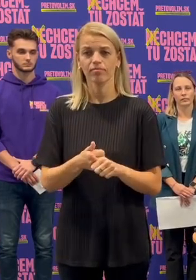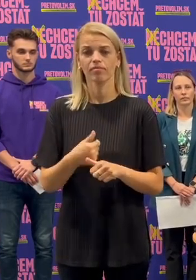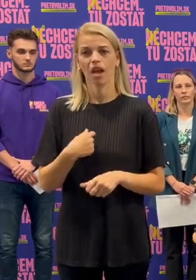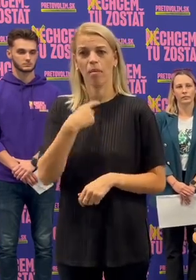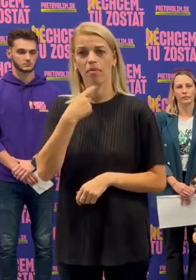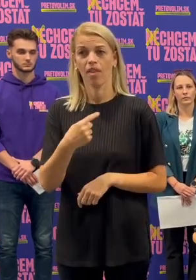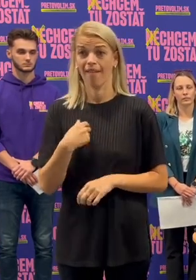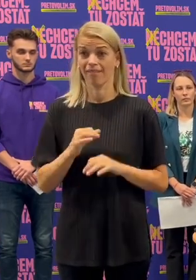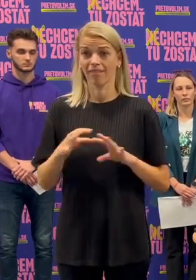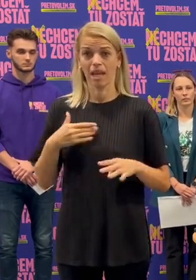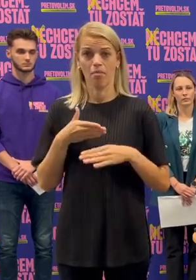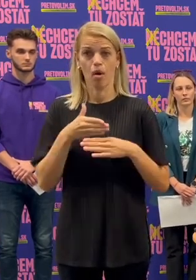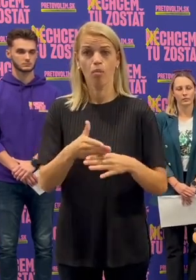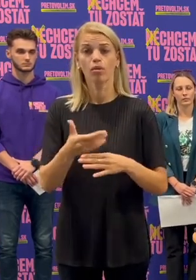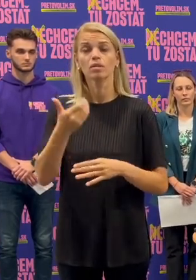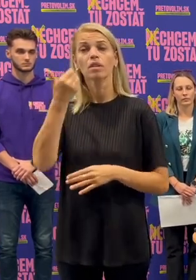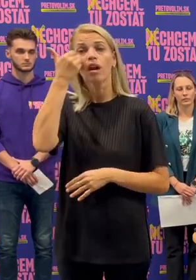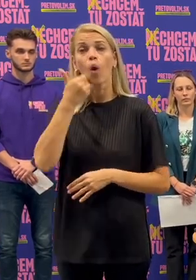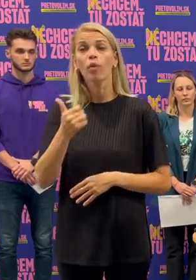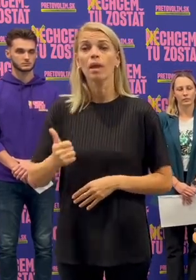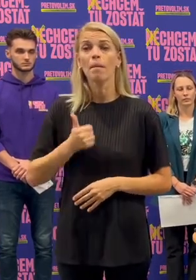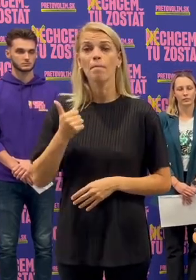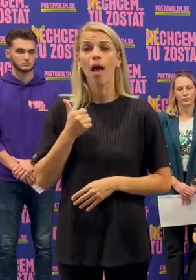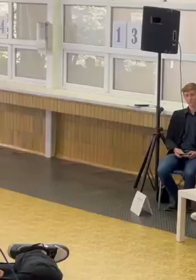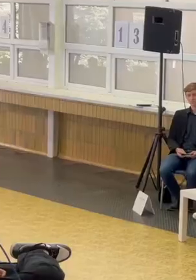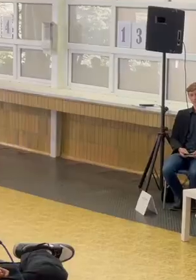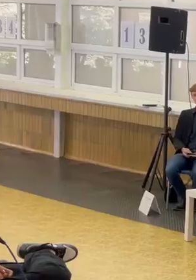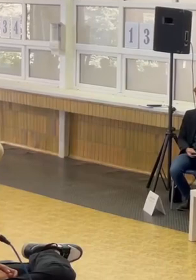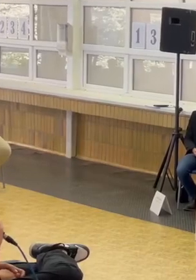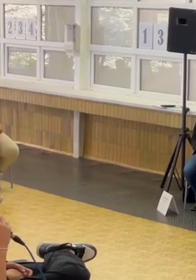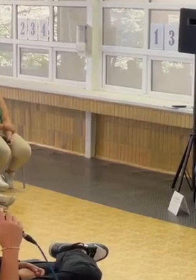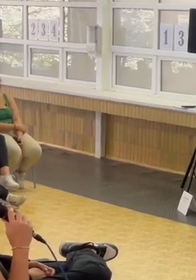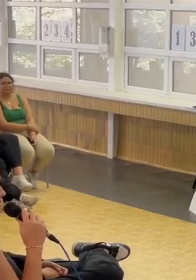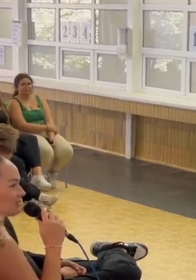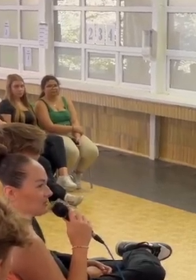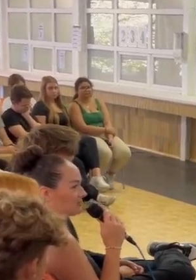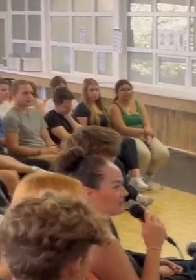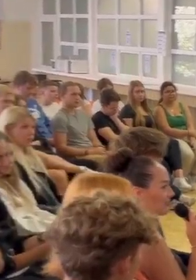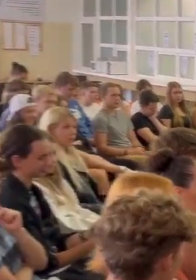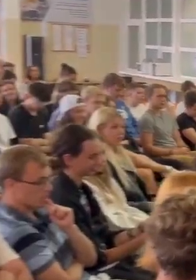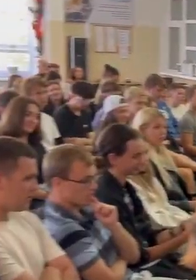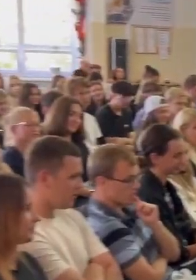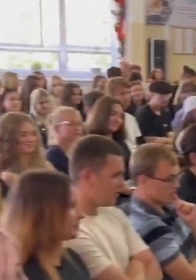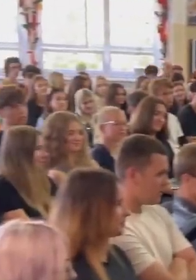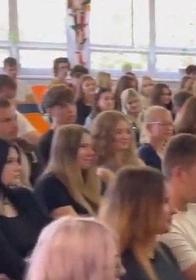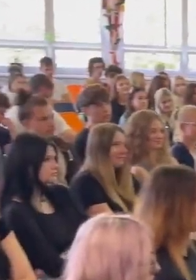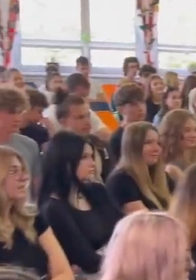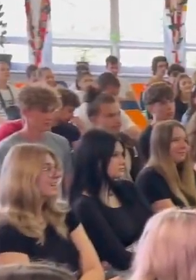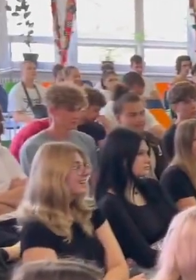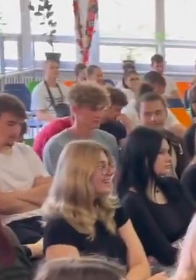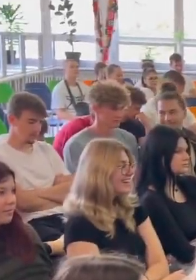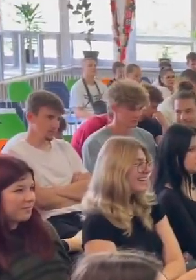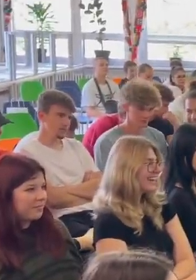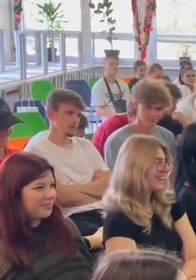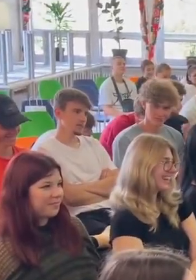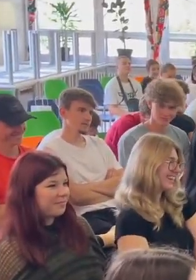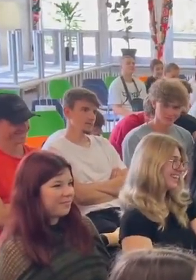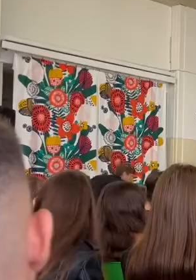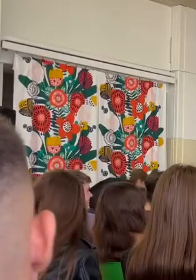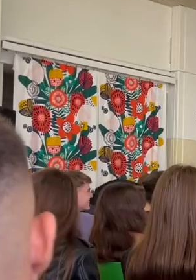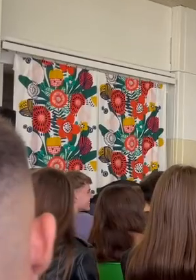vieme pomôcť a vieme týchto mladých ľudí, o ktorých mám veľmi dobrú mienku, zmobilizovať, aj keď teda už dávno do tejto kategórie vekovej nepatrím, takže